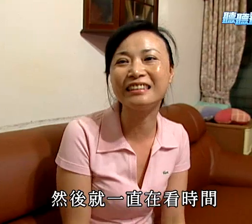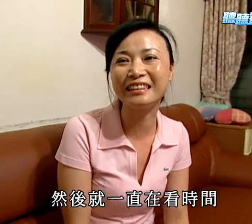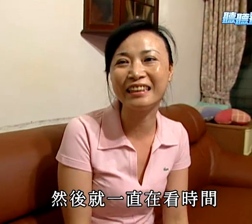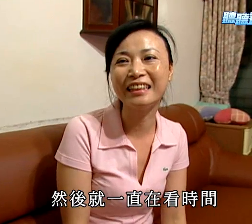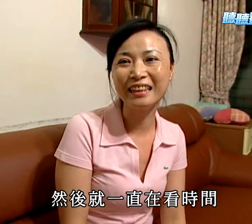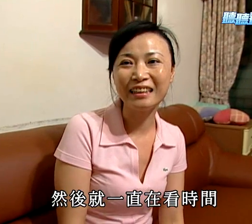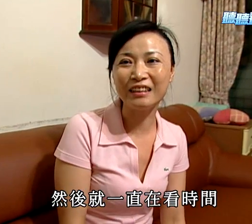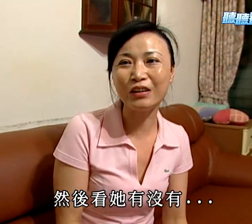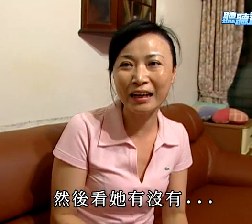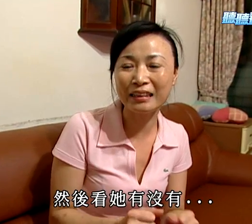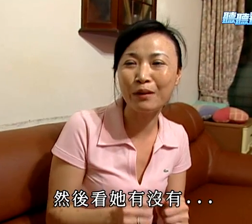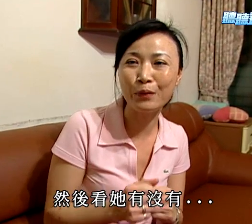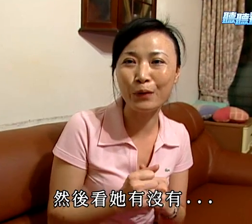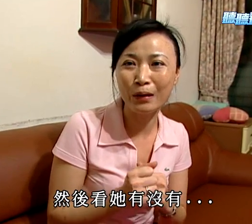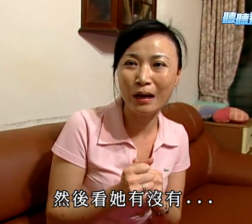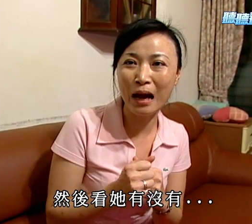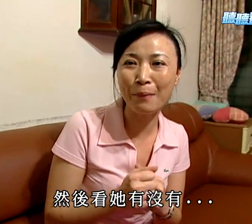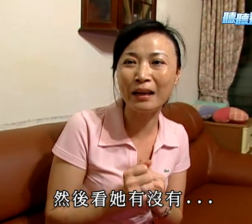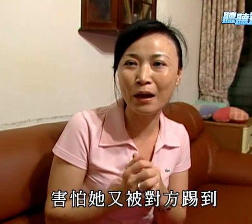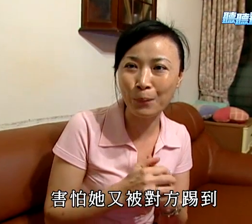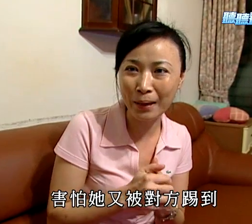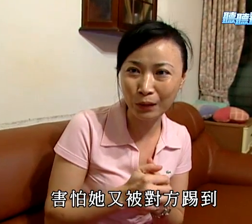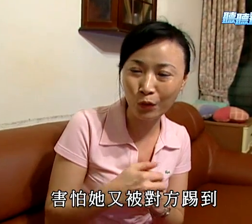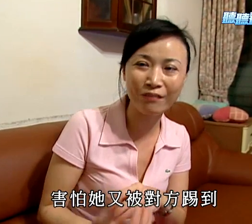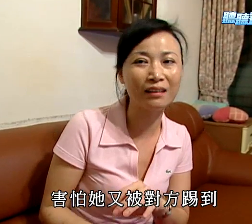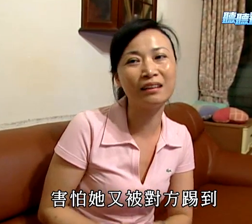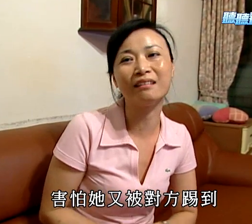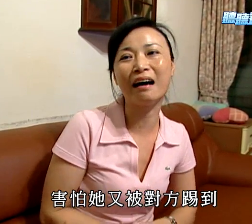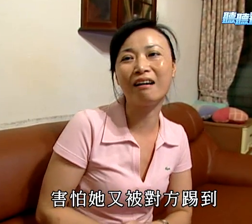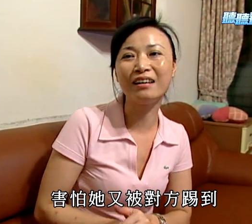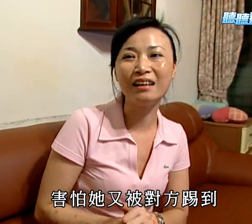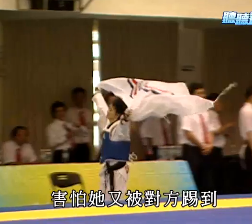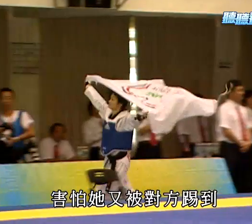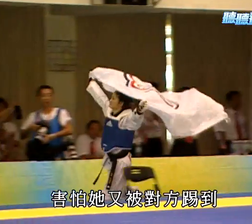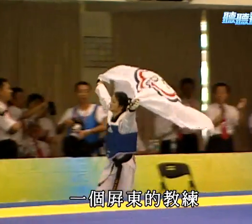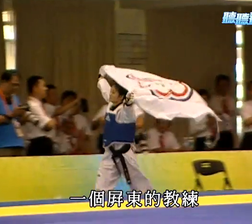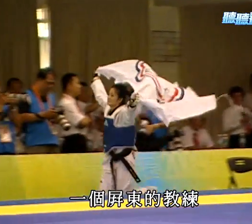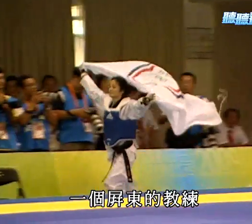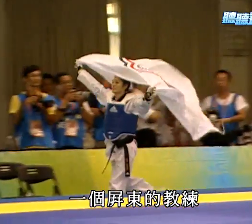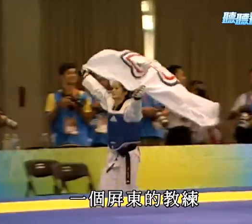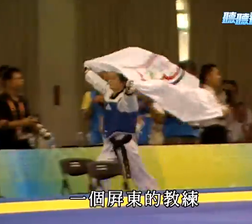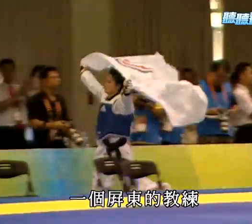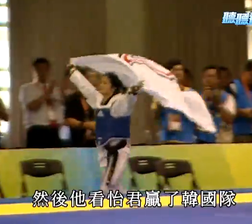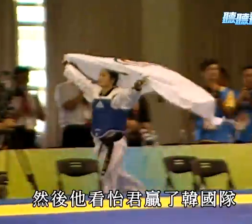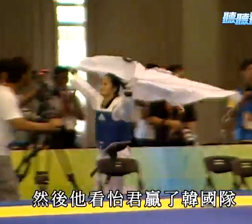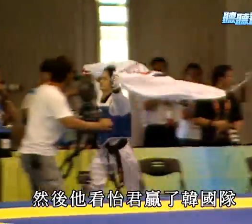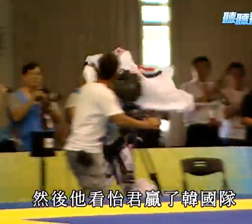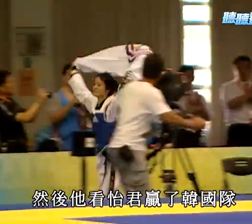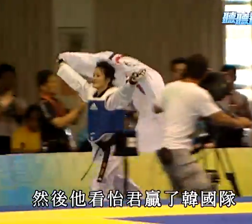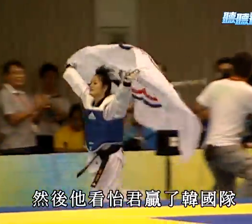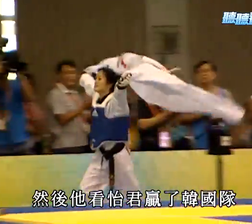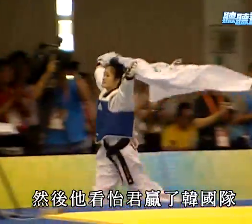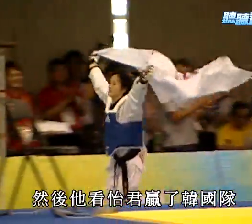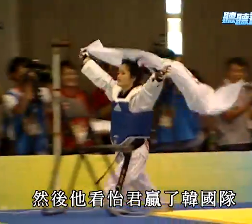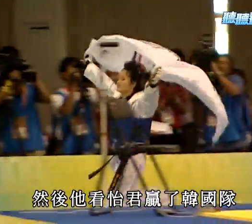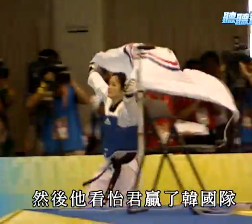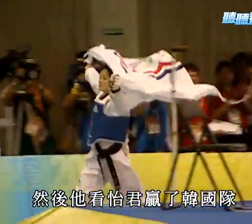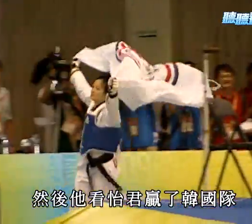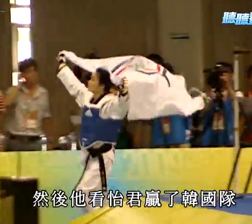间，然后看他有没有害怕他又被对方踢到。一个屏东的教练，然后他看怡君赢了韩国队，看到我